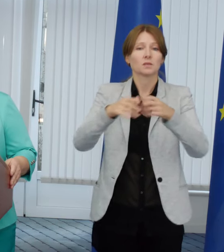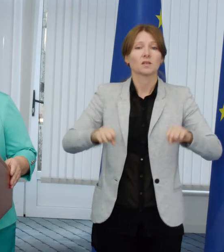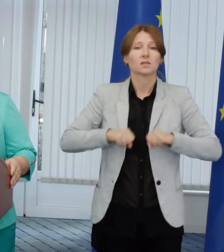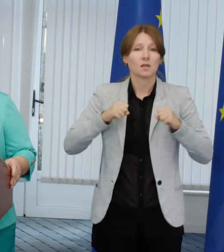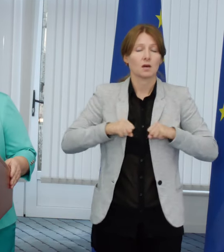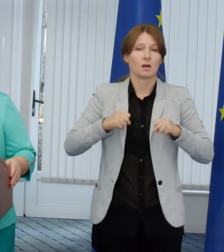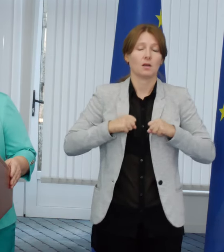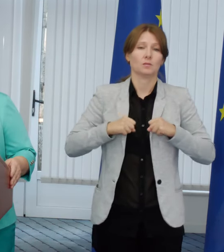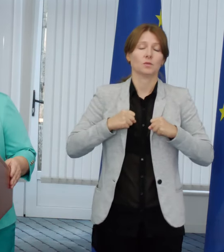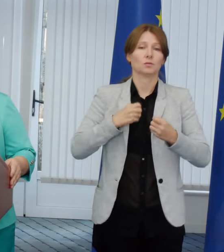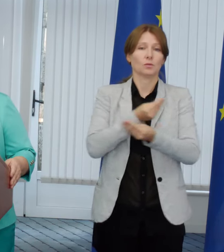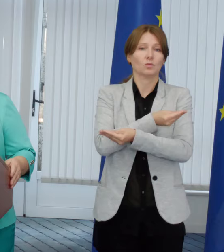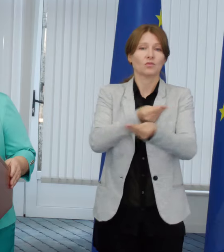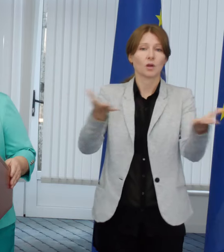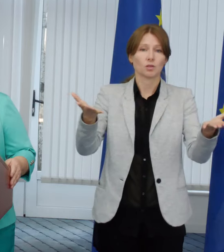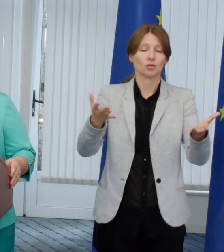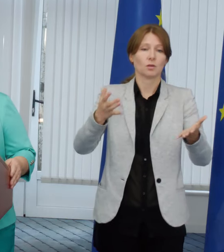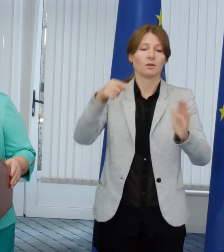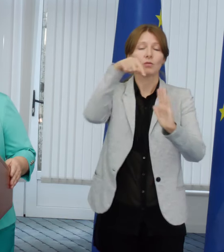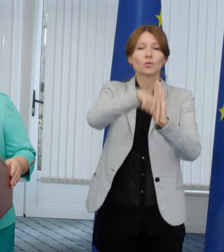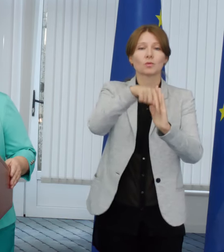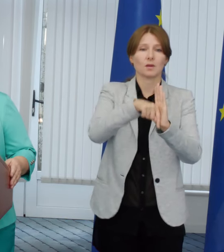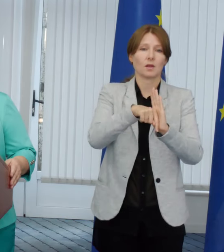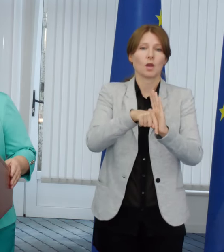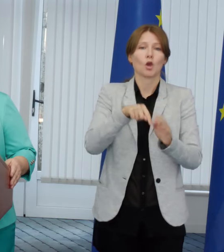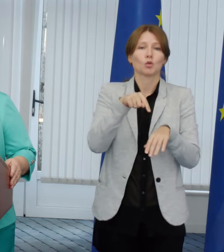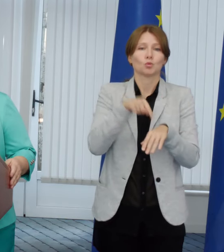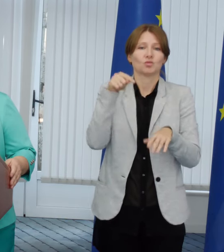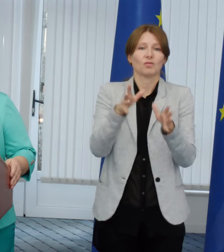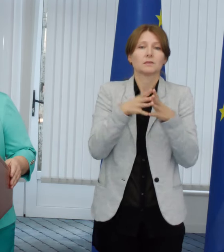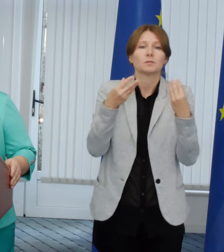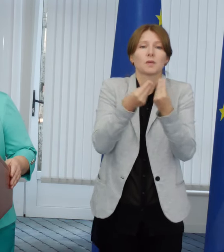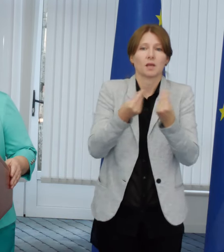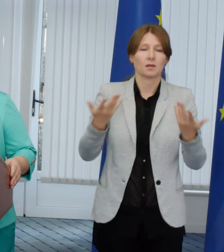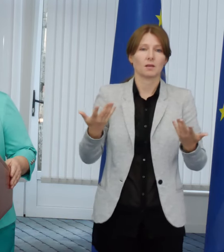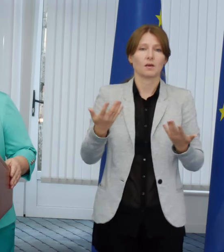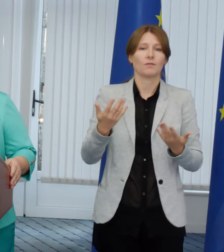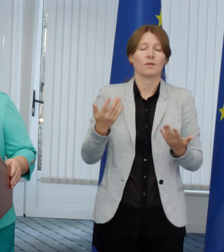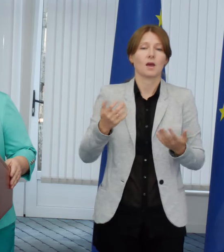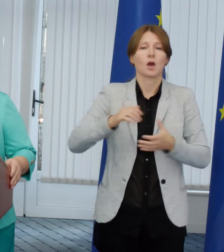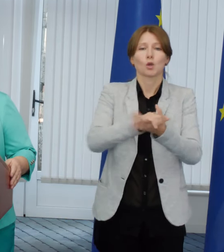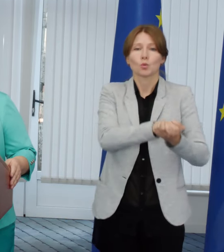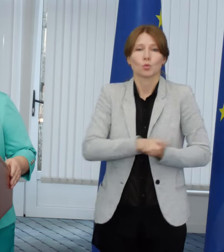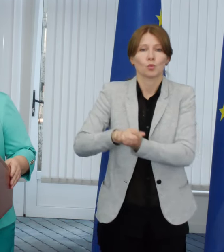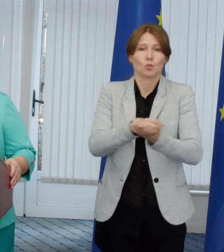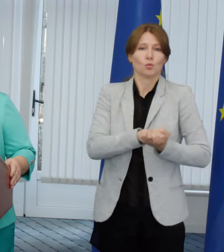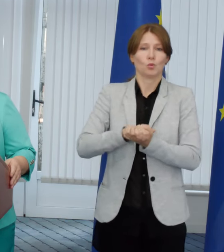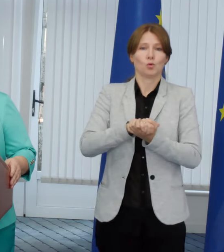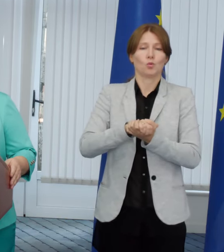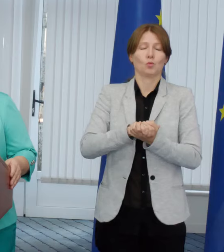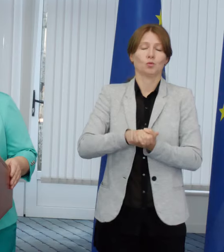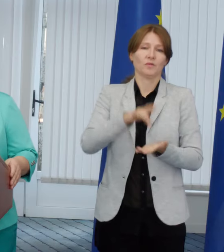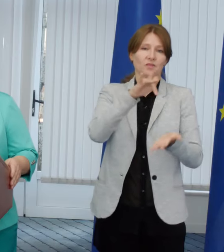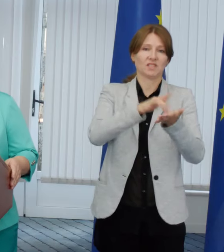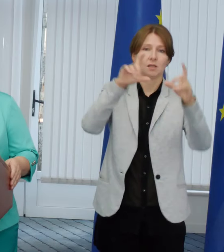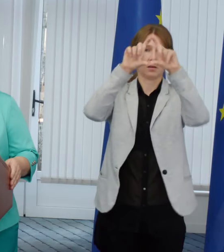creăm un climat psihologic familiar, un climat de prietenie în centrul de